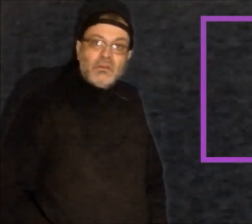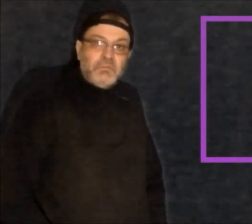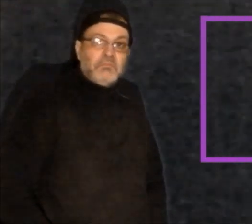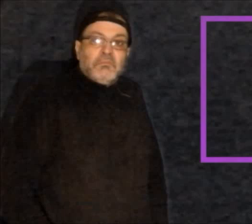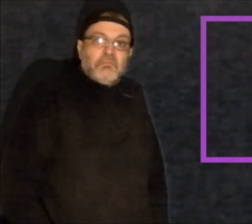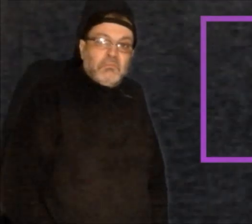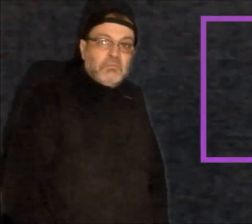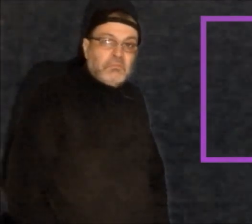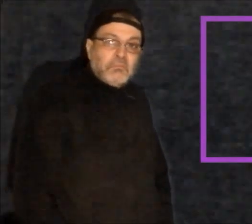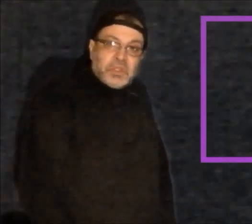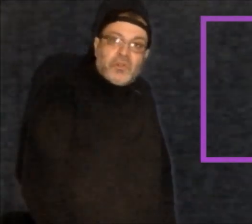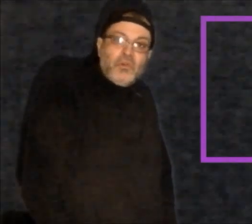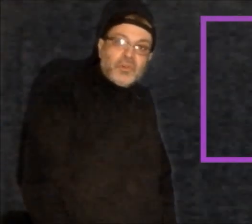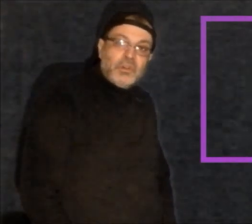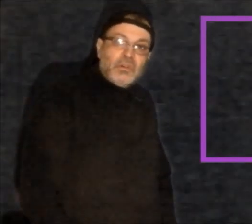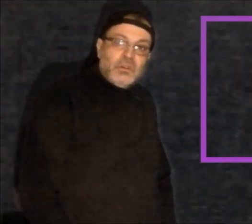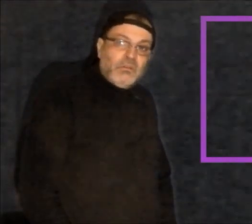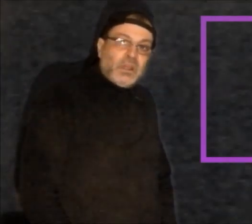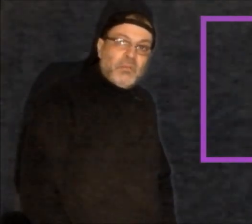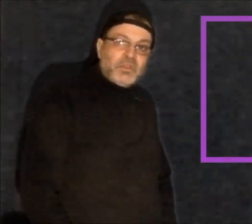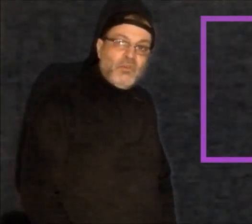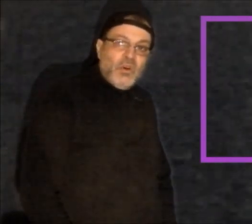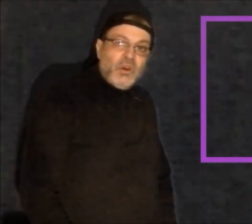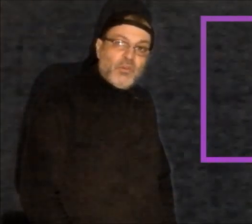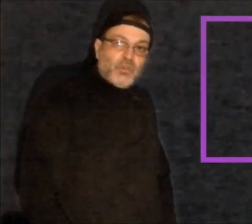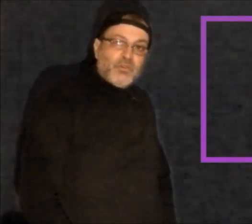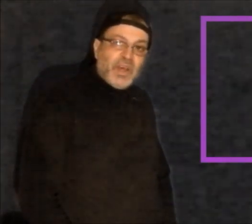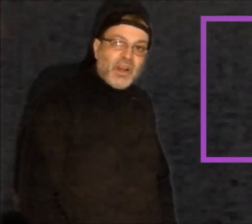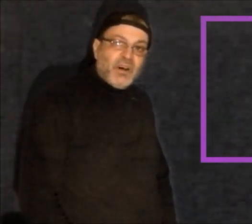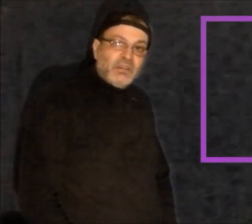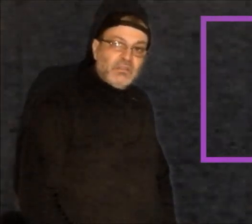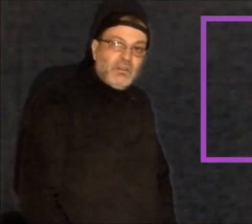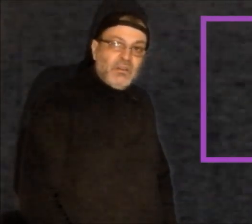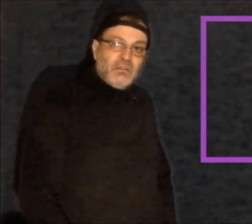ما تستحوش والله ما تستحو كفرابه